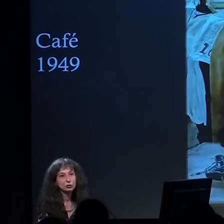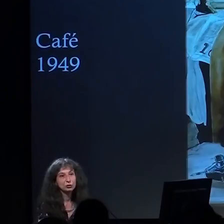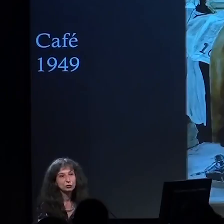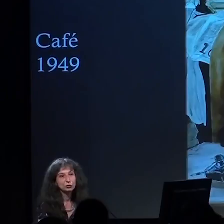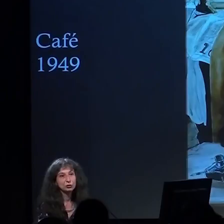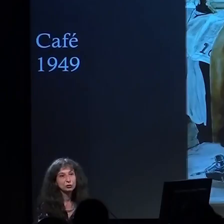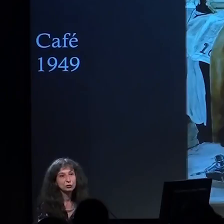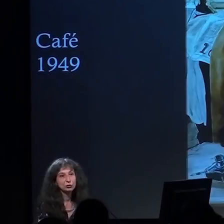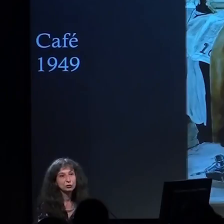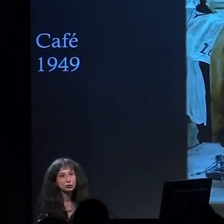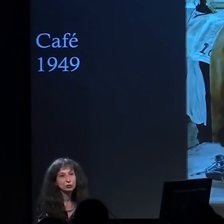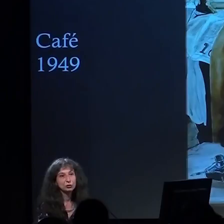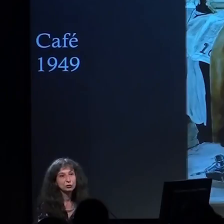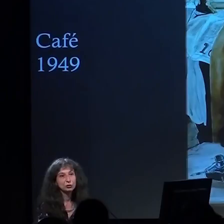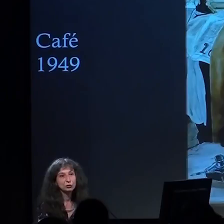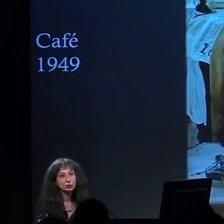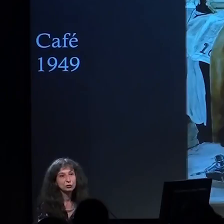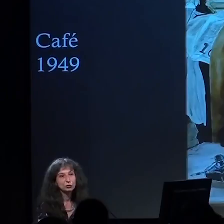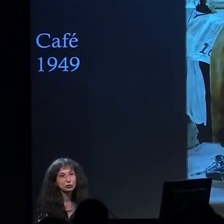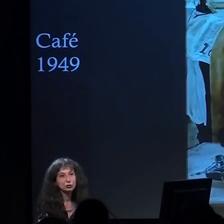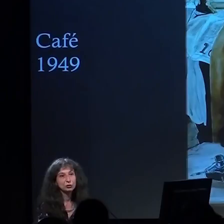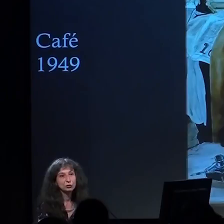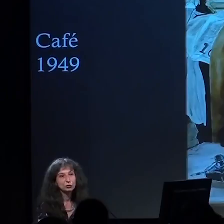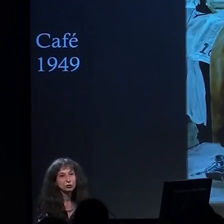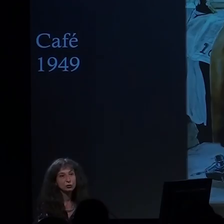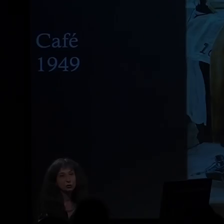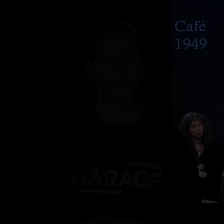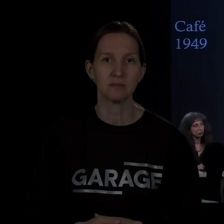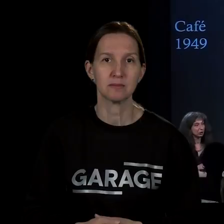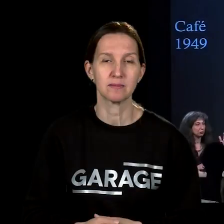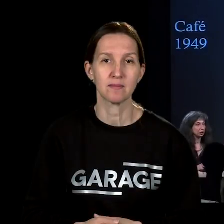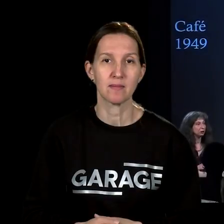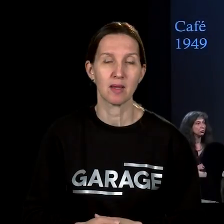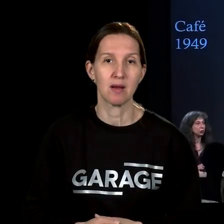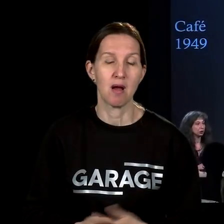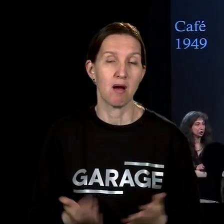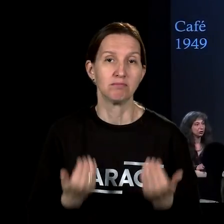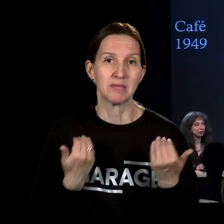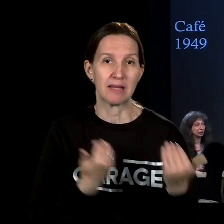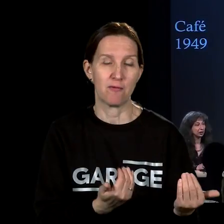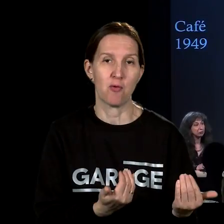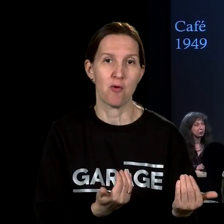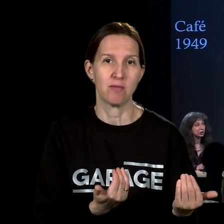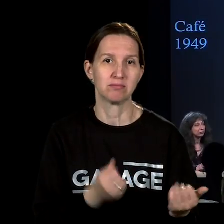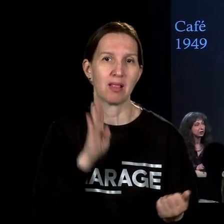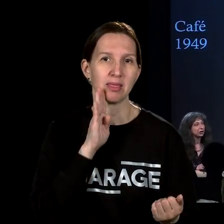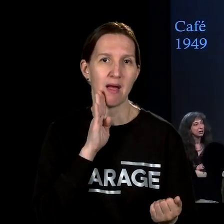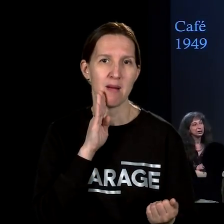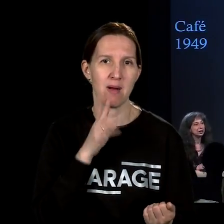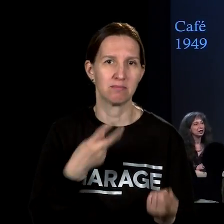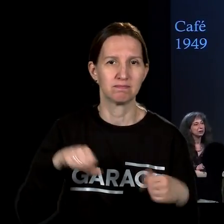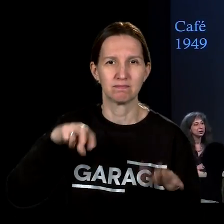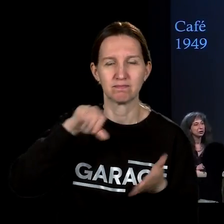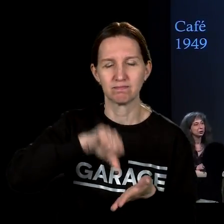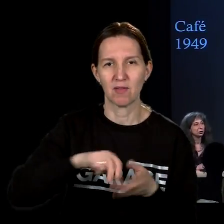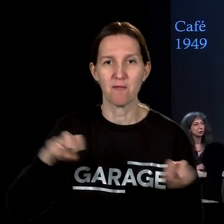напротив. Оно кремового цвета. На нем вывеска «Кафе». Он как бы и его, это же дама в кафе,